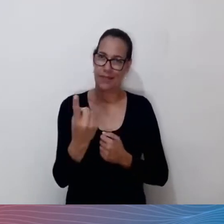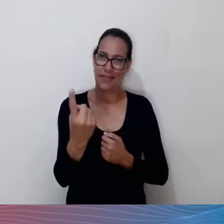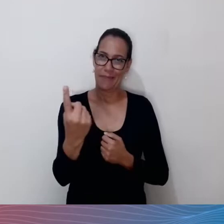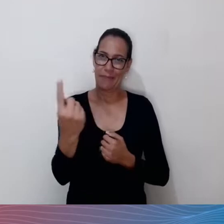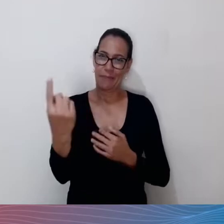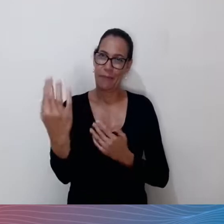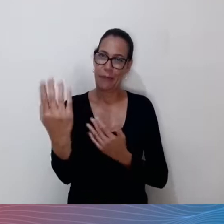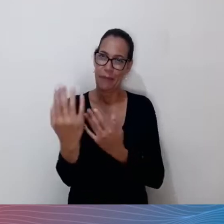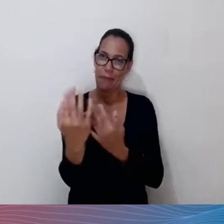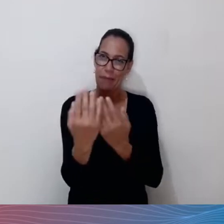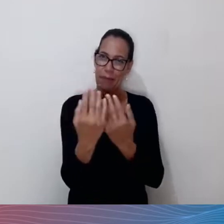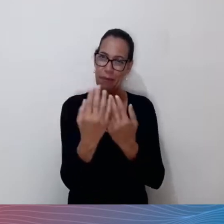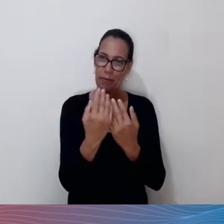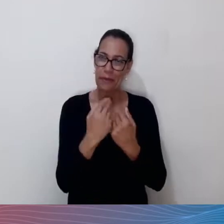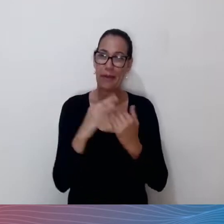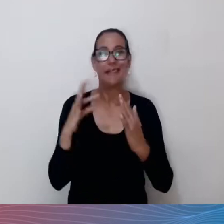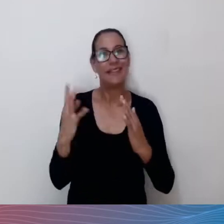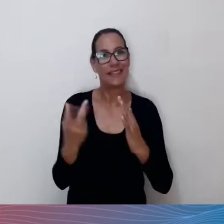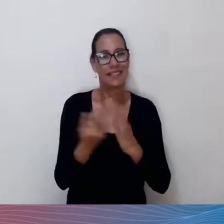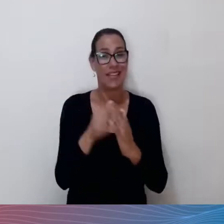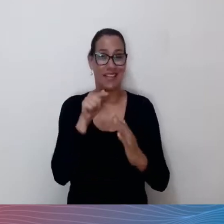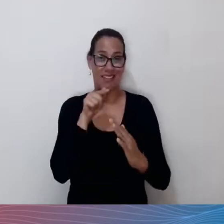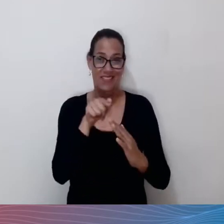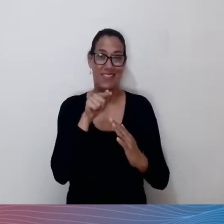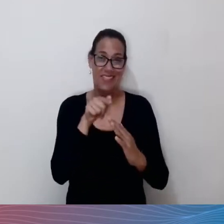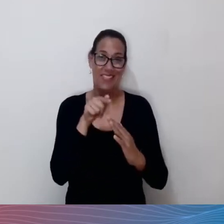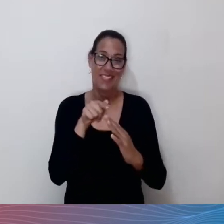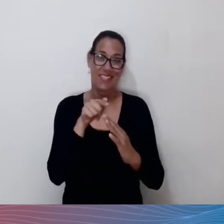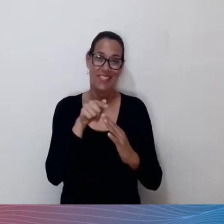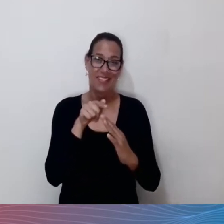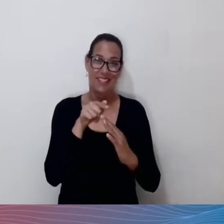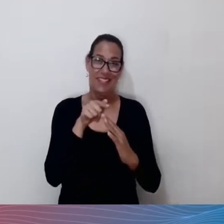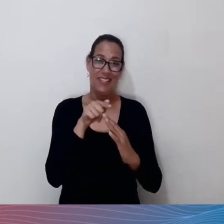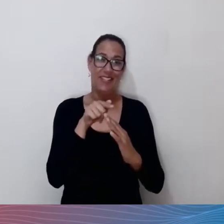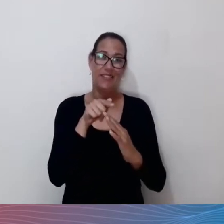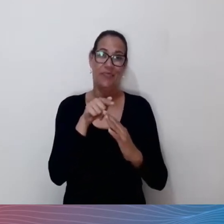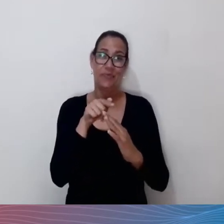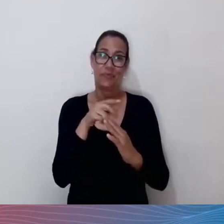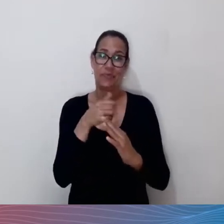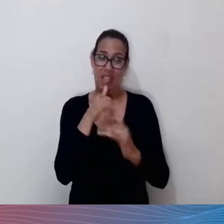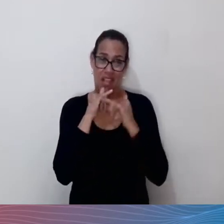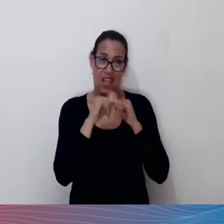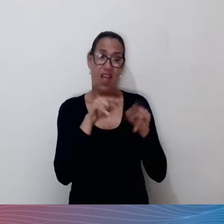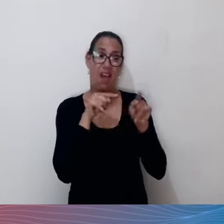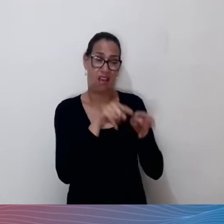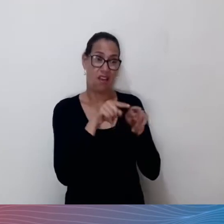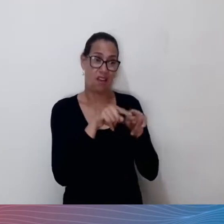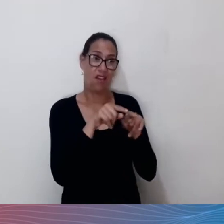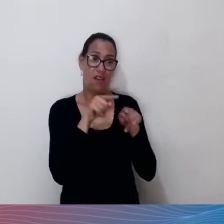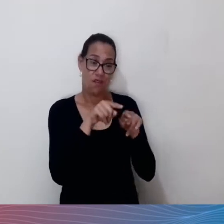pessoas, diga para ele, você é um membro do corpo de Cristo.